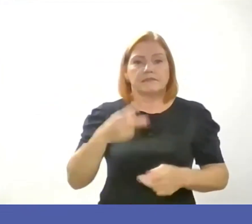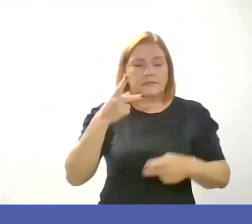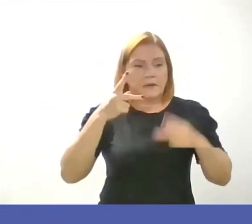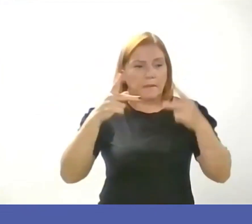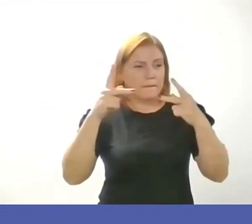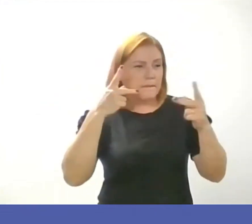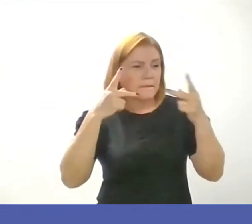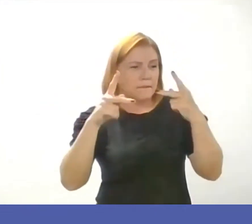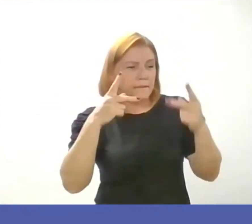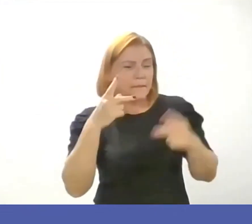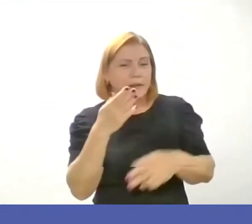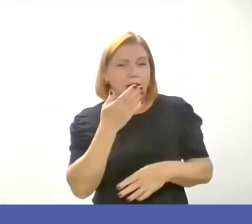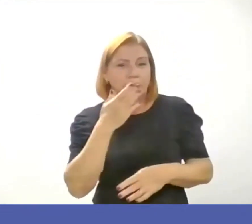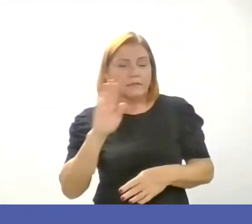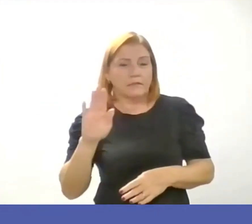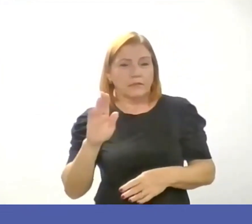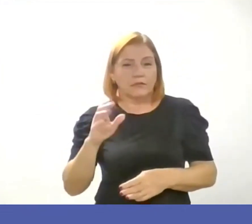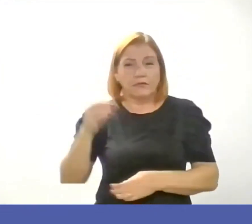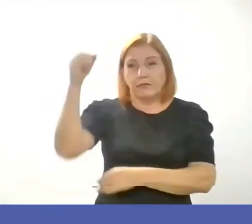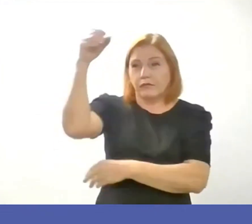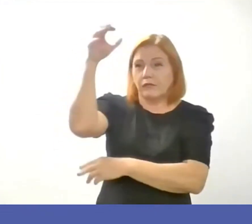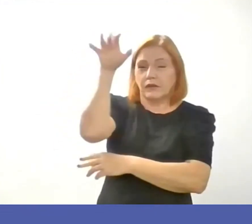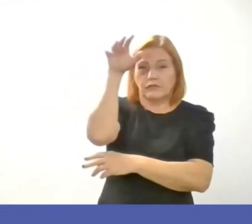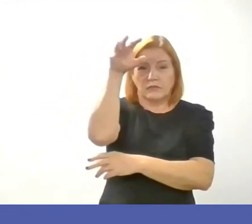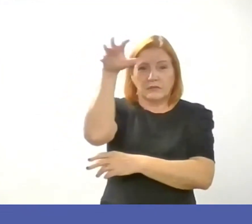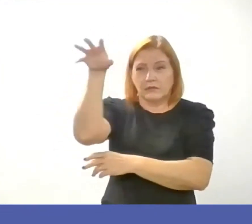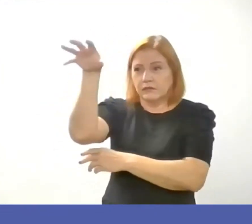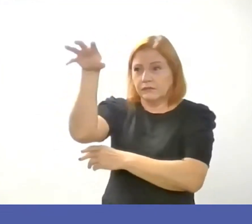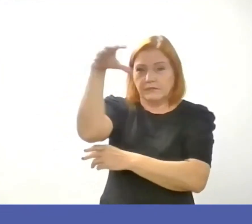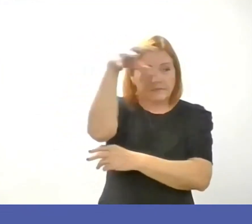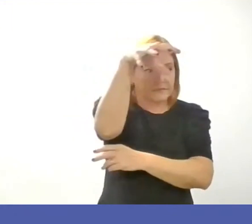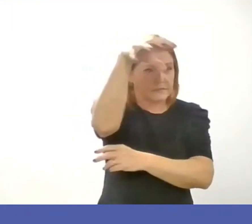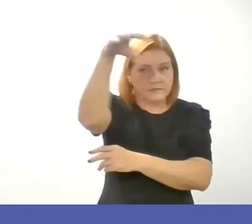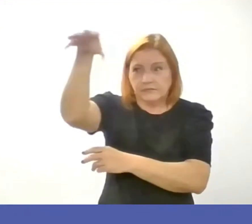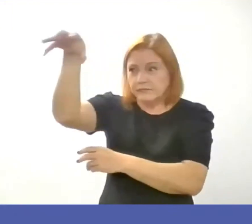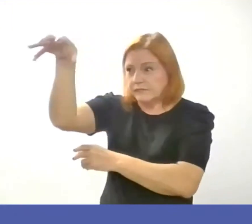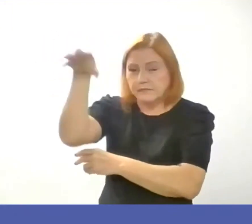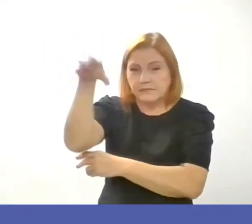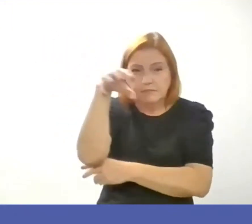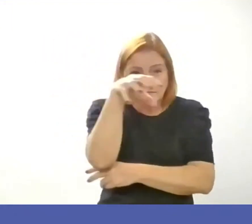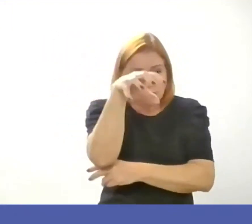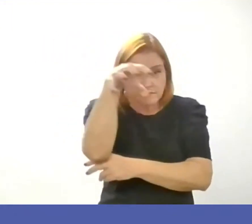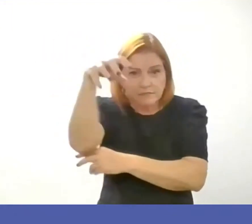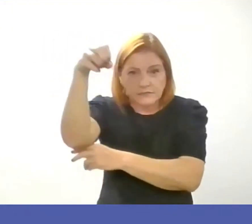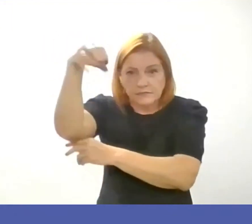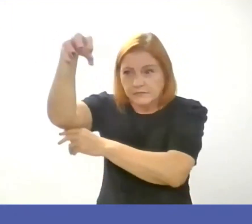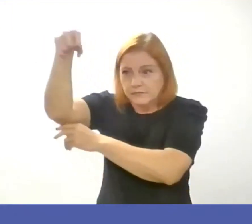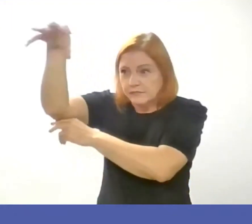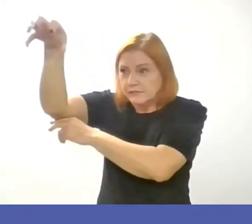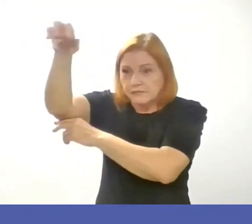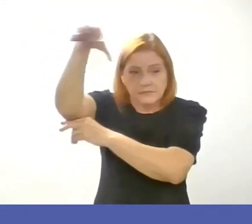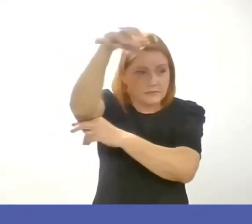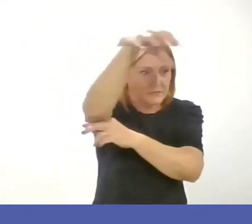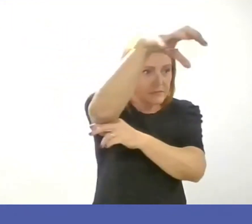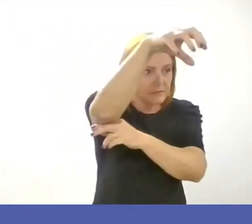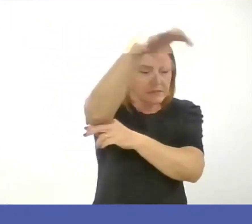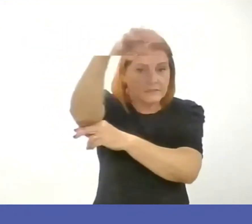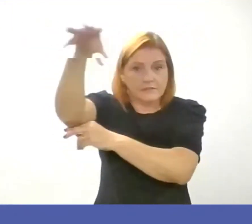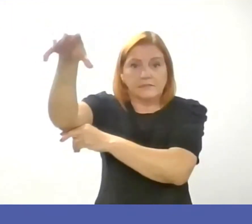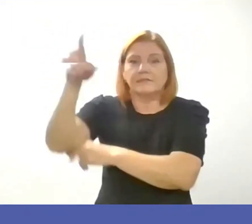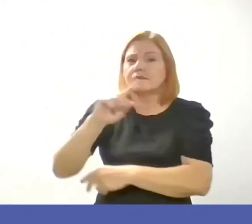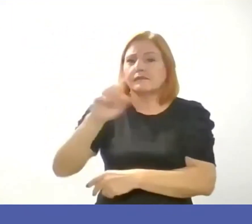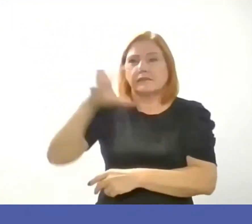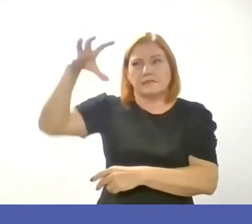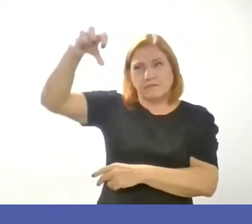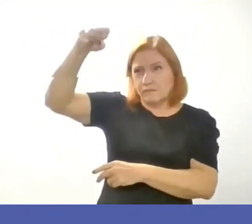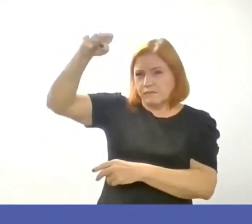candeia. Nós hoje estamos trabalhando de noite e a nossa lâmpada também não se apaga. Porque o